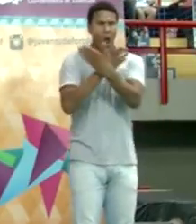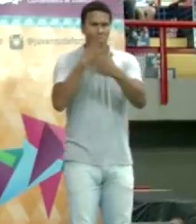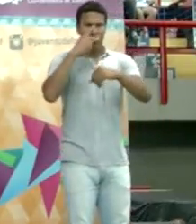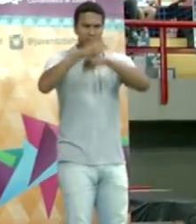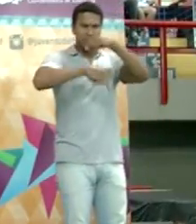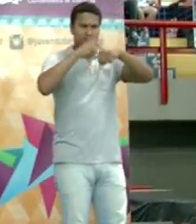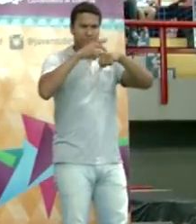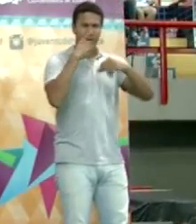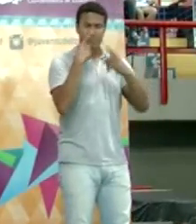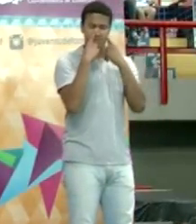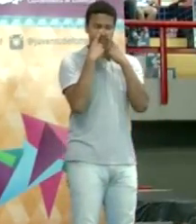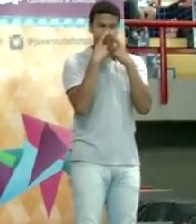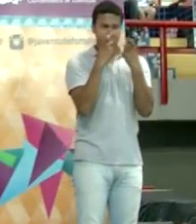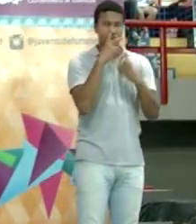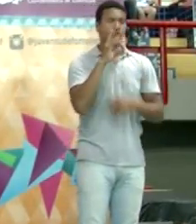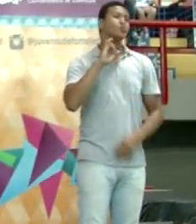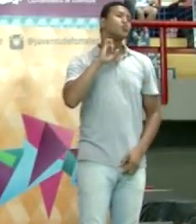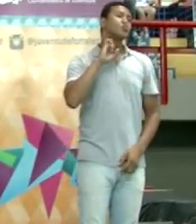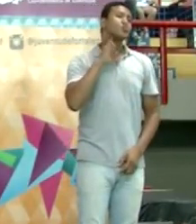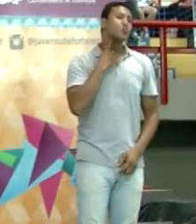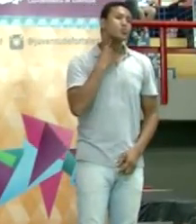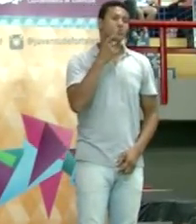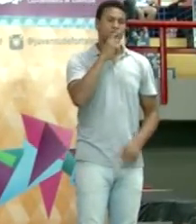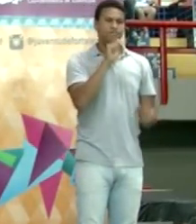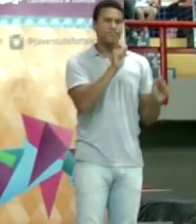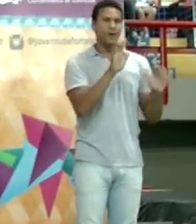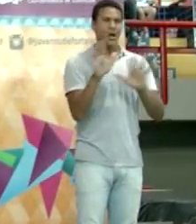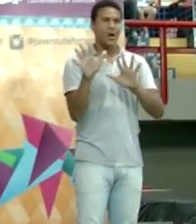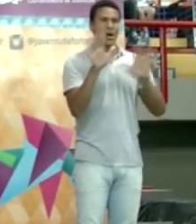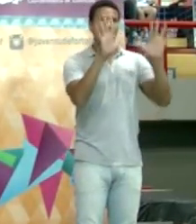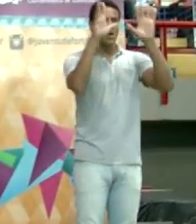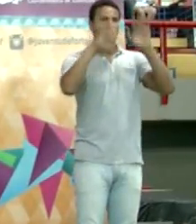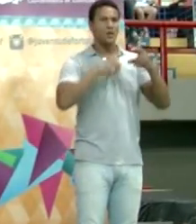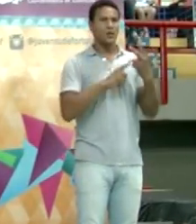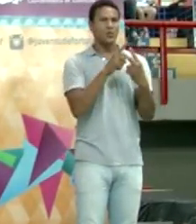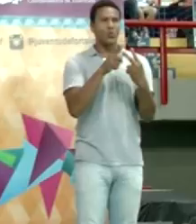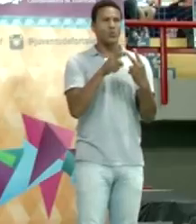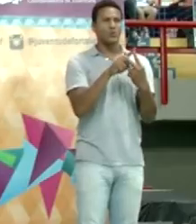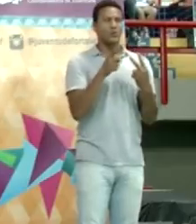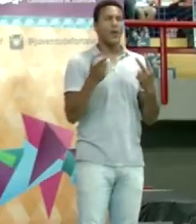gás estufas, são dois. Quem são, gente?